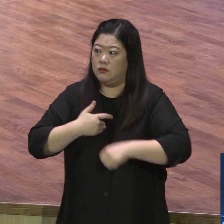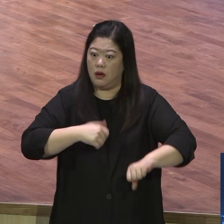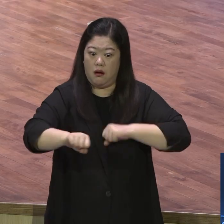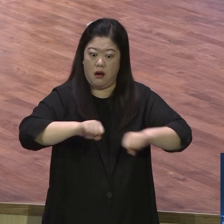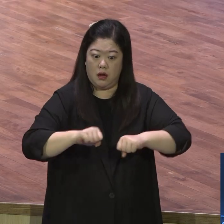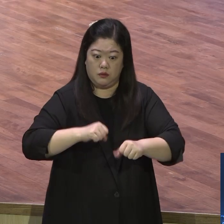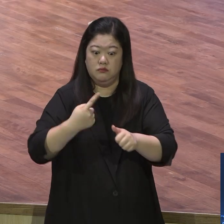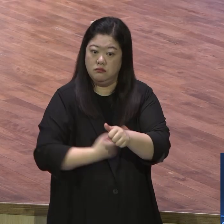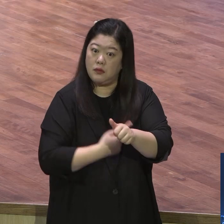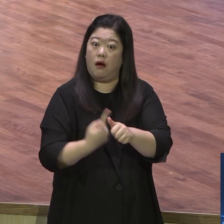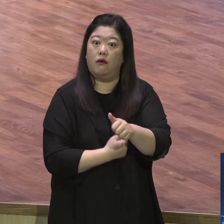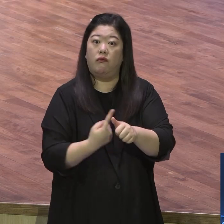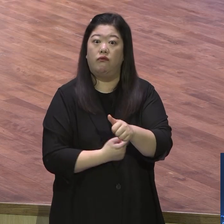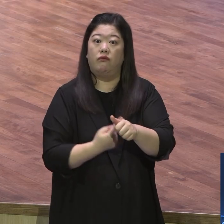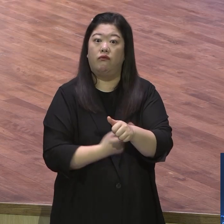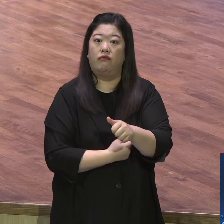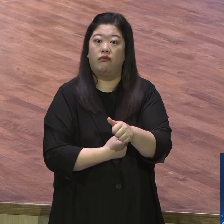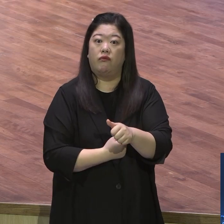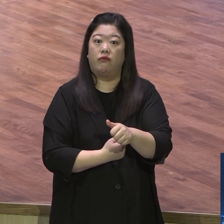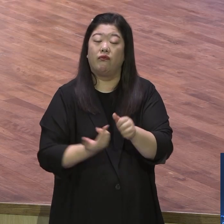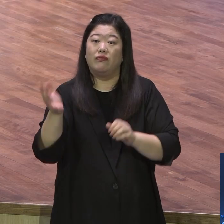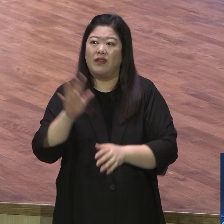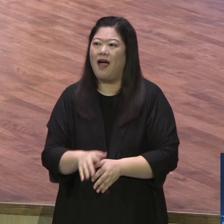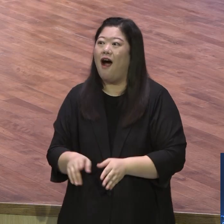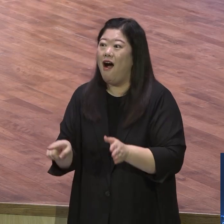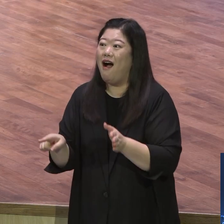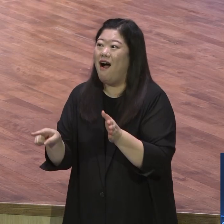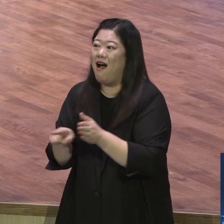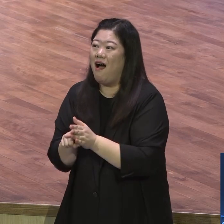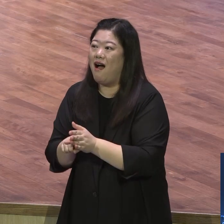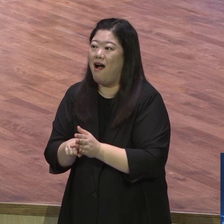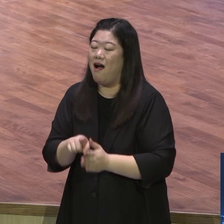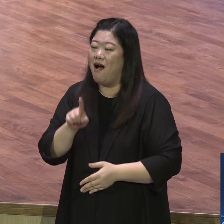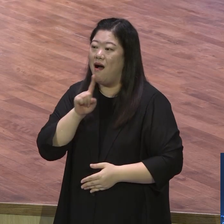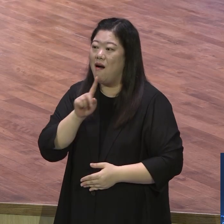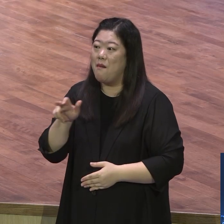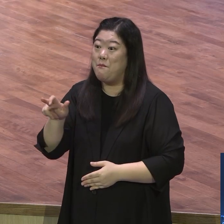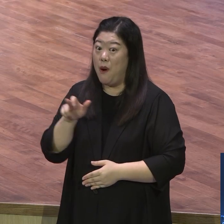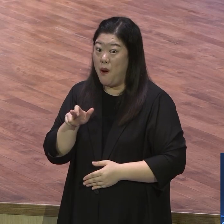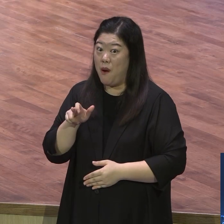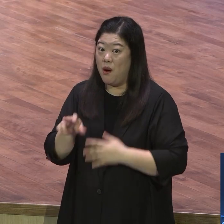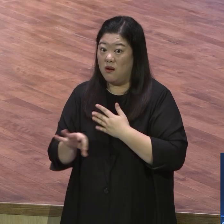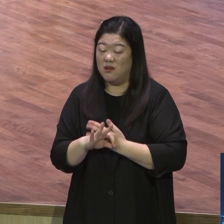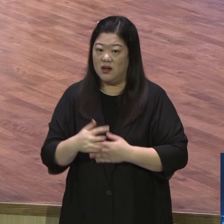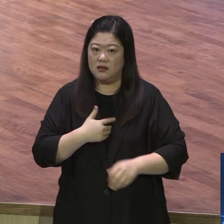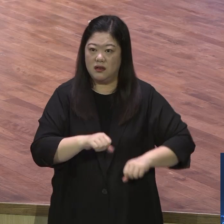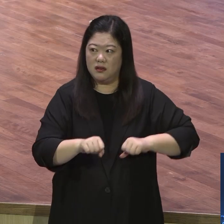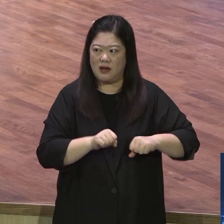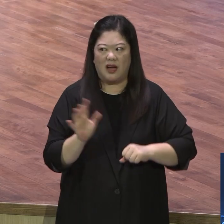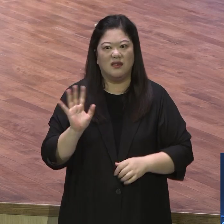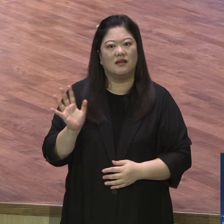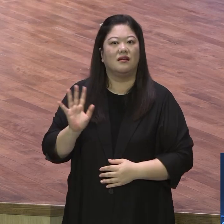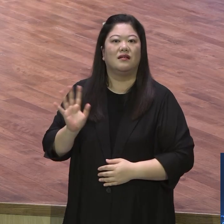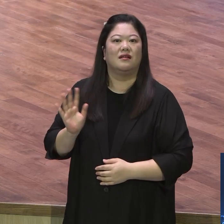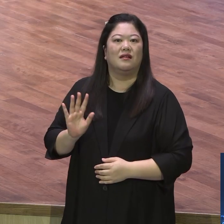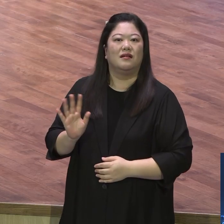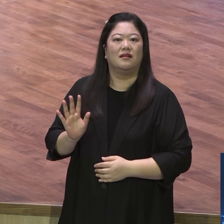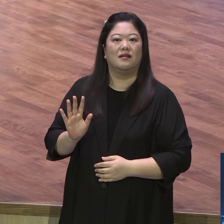믿습니다 했으면 바로 그렇게 헌신이 나오게 돼 있어요 너무 감사해서 감사 입으로 감사 감사